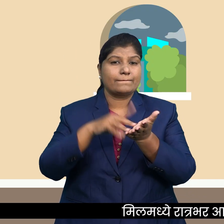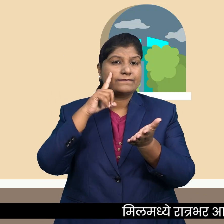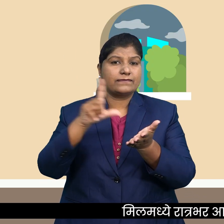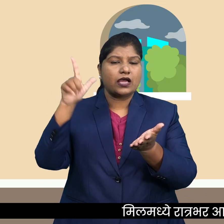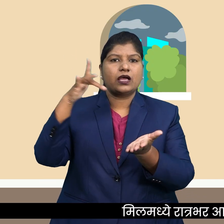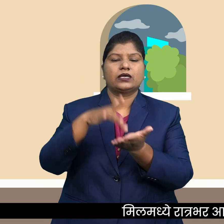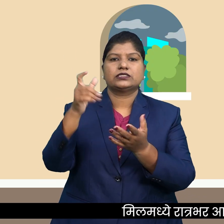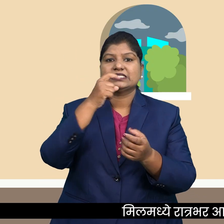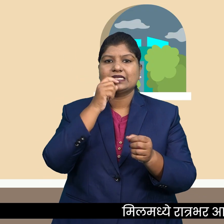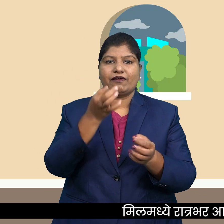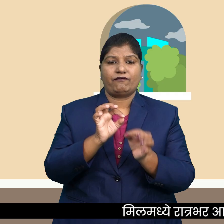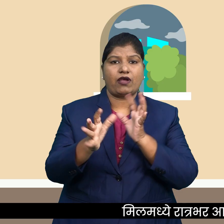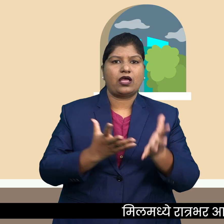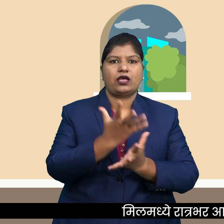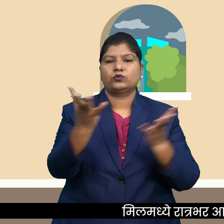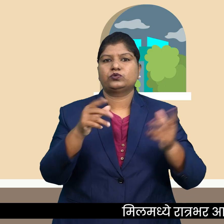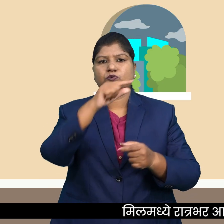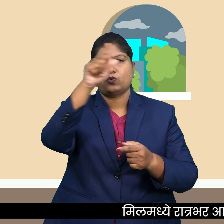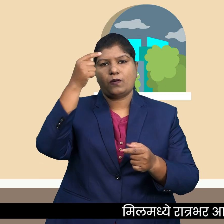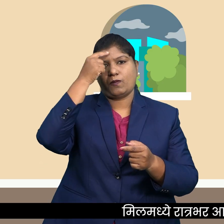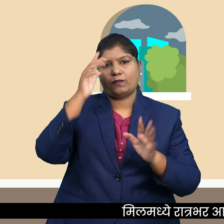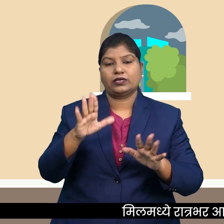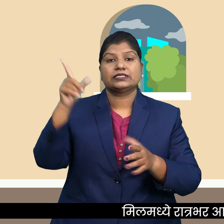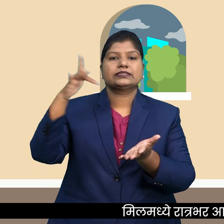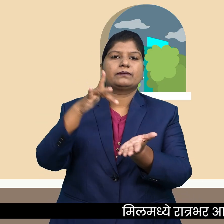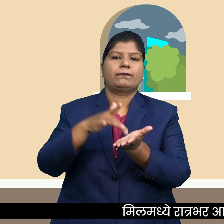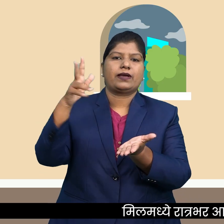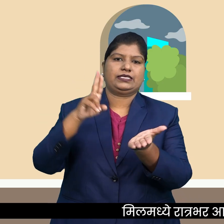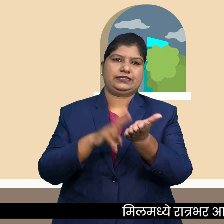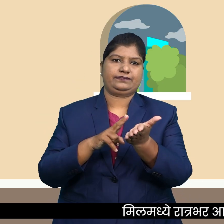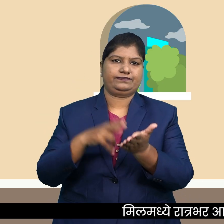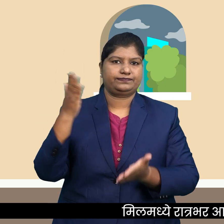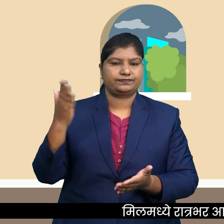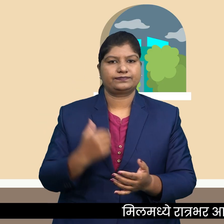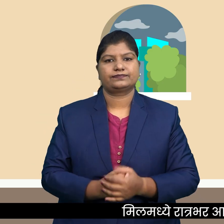मिलमध्ये रात्रभर आग लागल्याचा फोन आला.